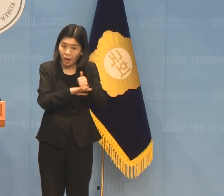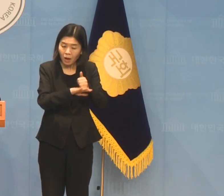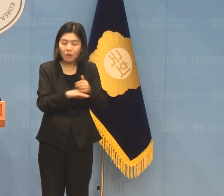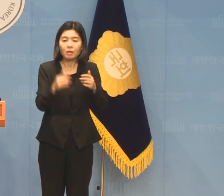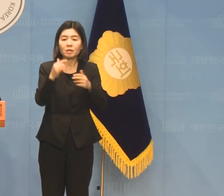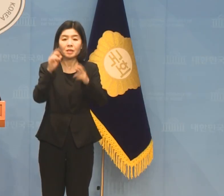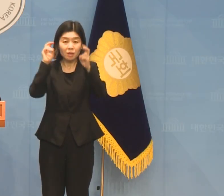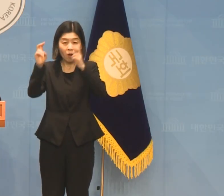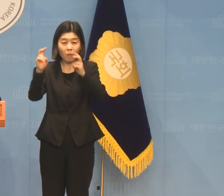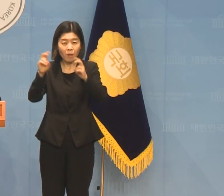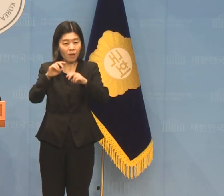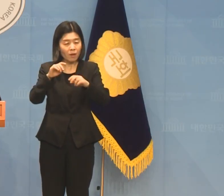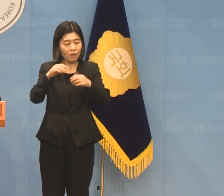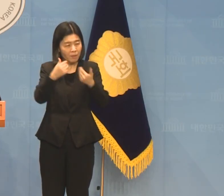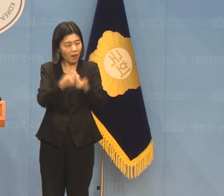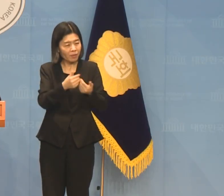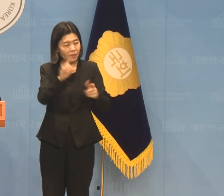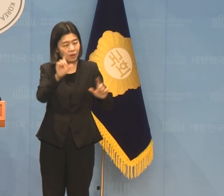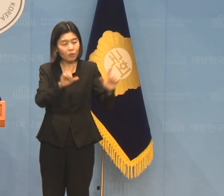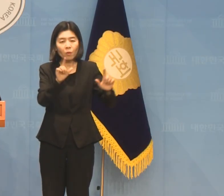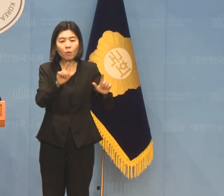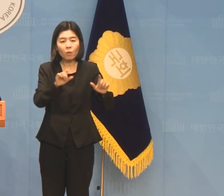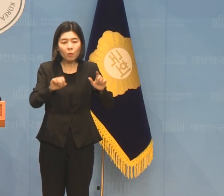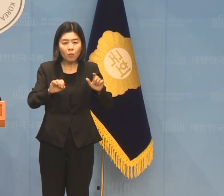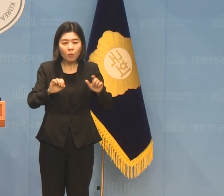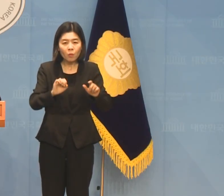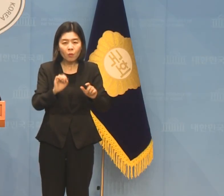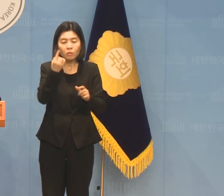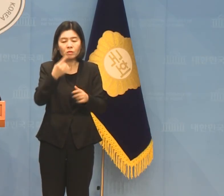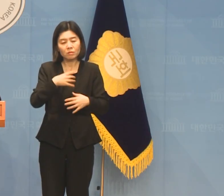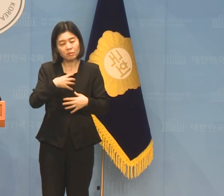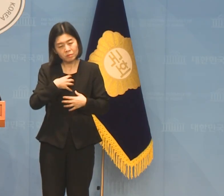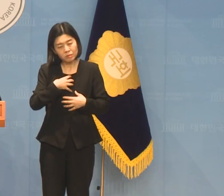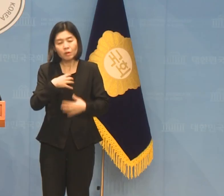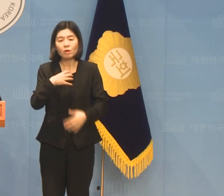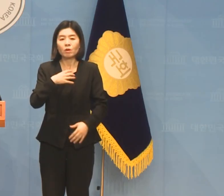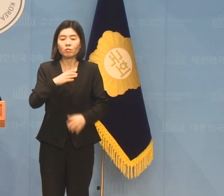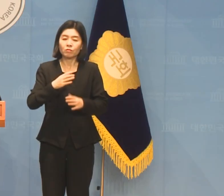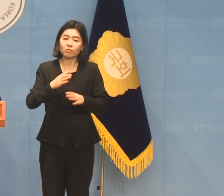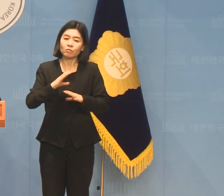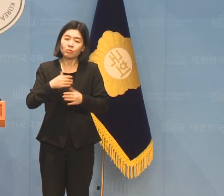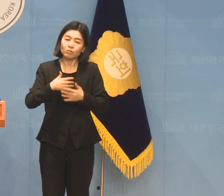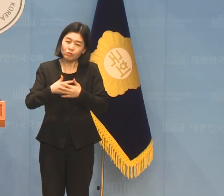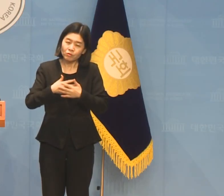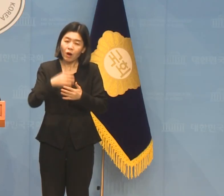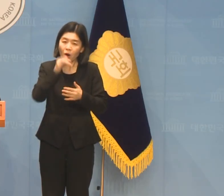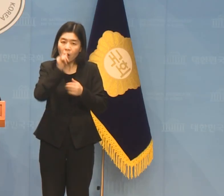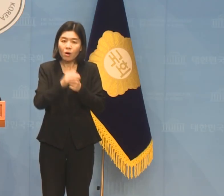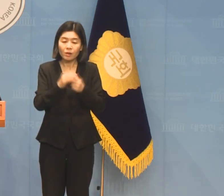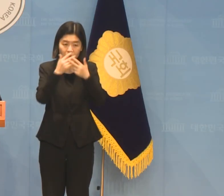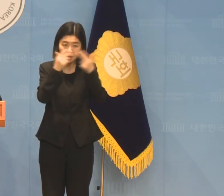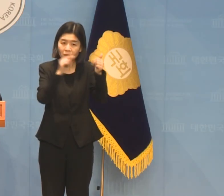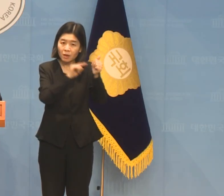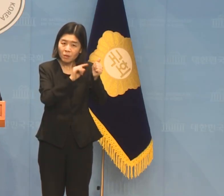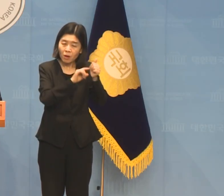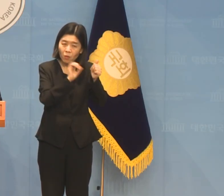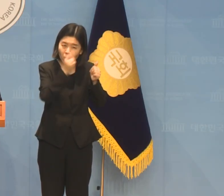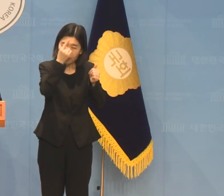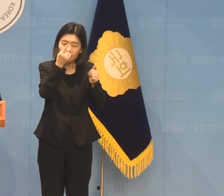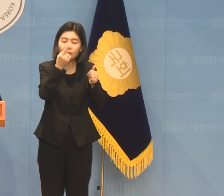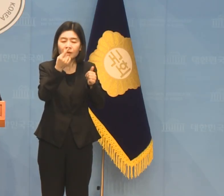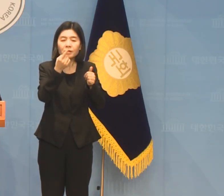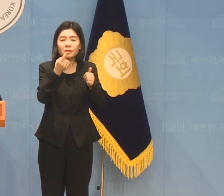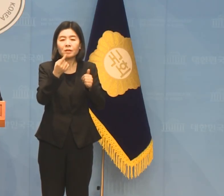반기업적 태도가 시장에 불안감을 줄 가능성이 높습니다. 이는 이재명 디스카운트라는 현실적인 문제로